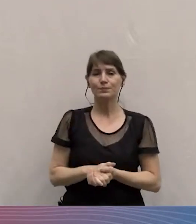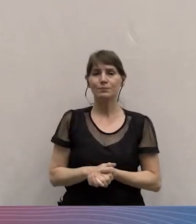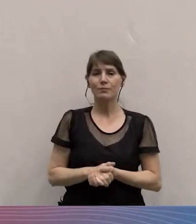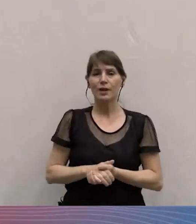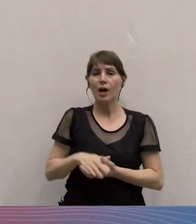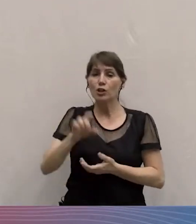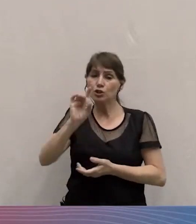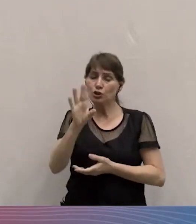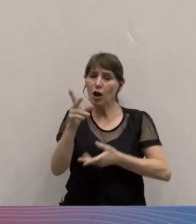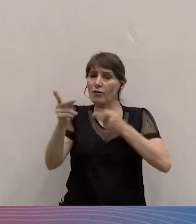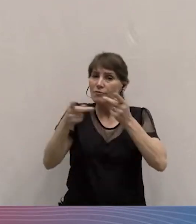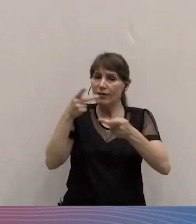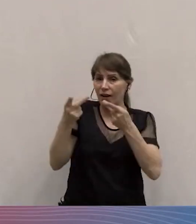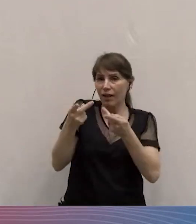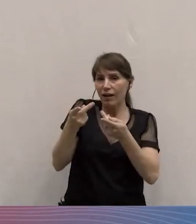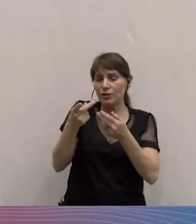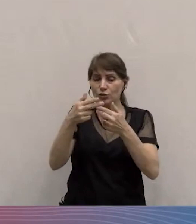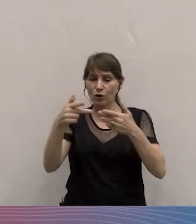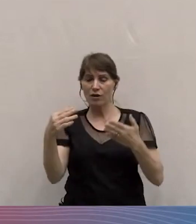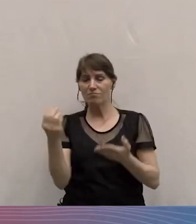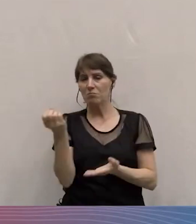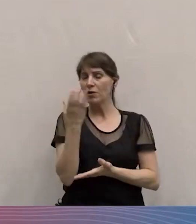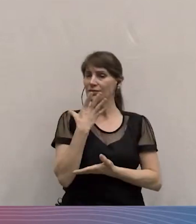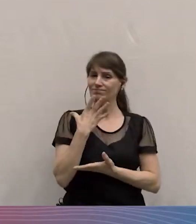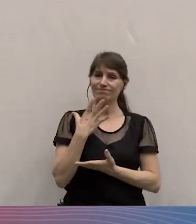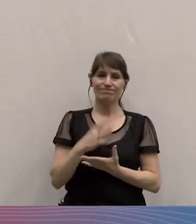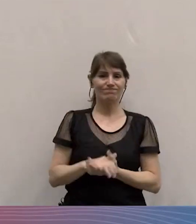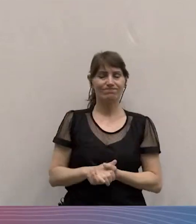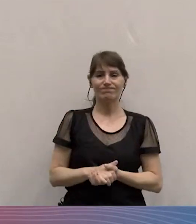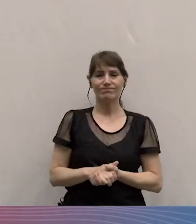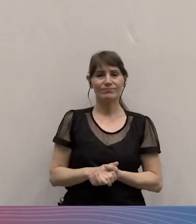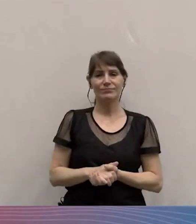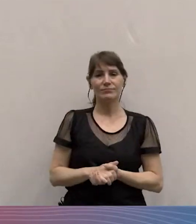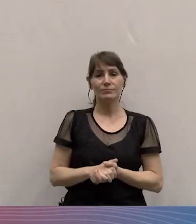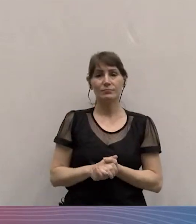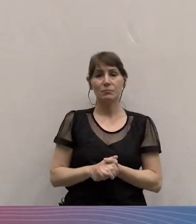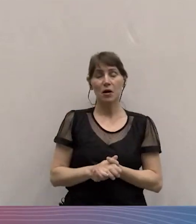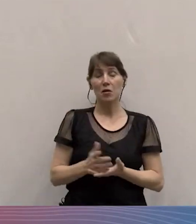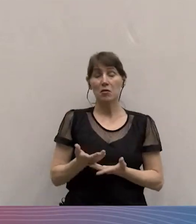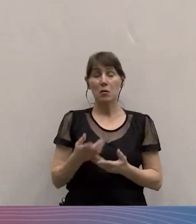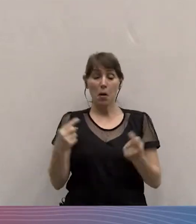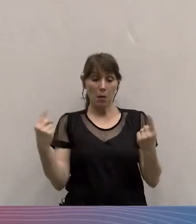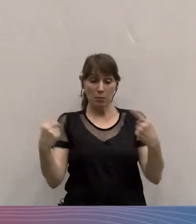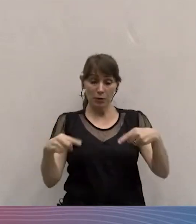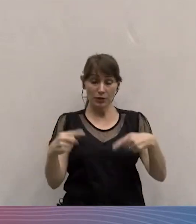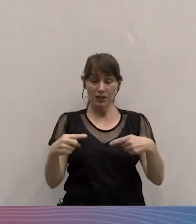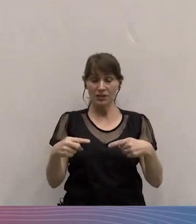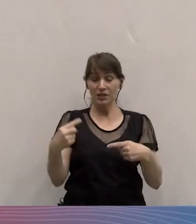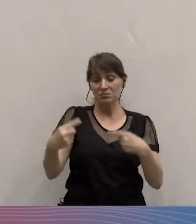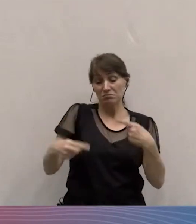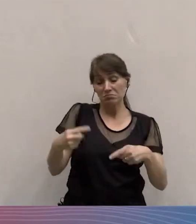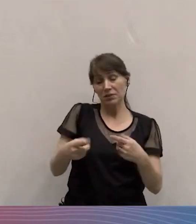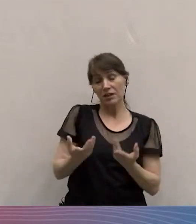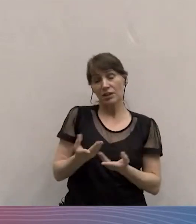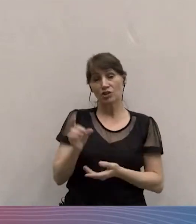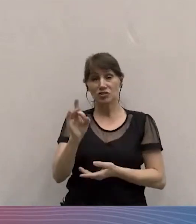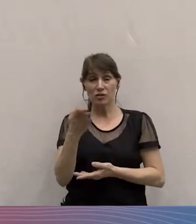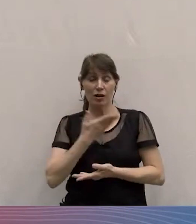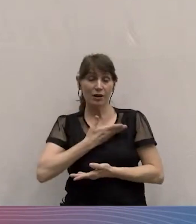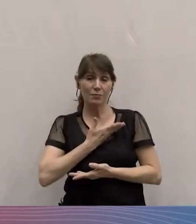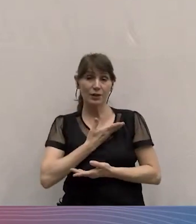Não é só falar palavras bonitas, não é só falar palavras políticas para nós continuarmos sendo